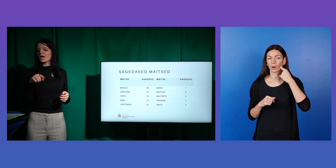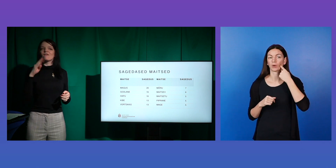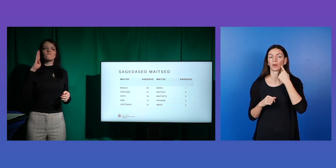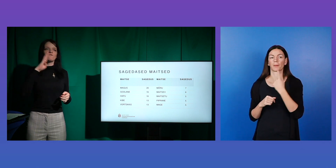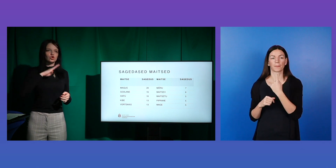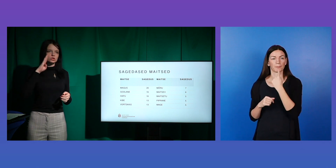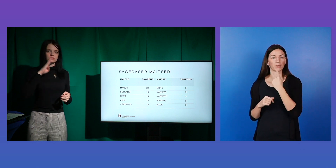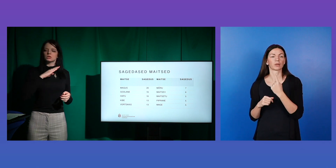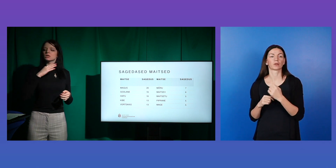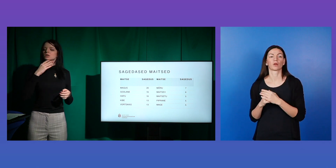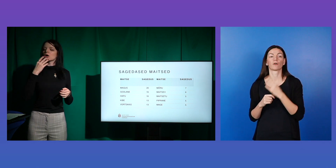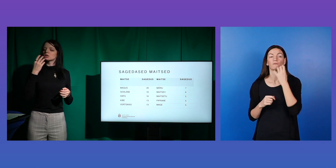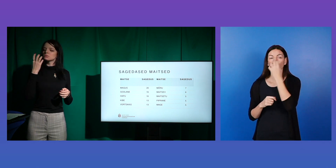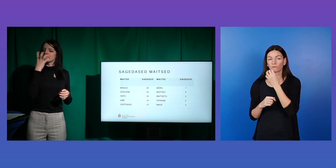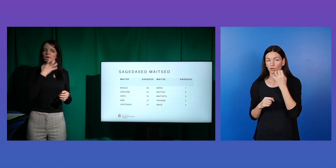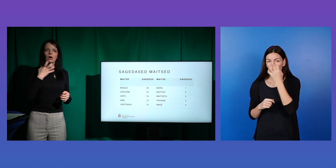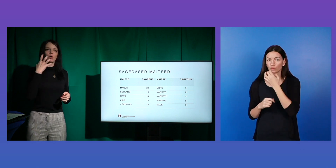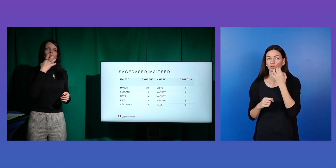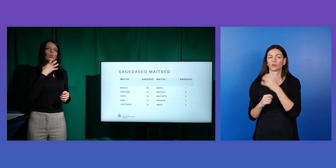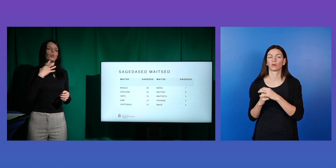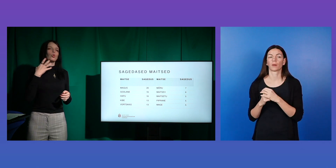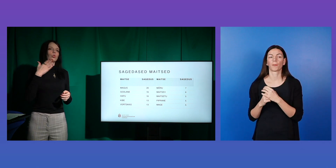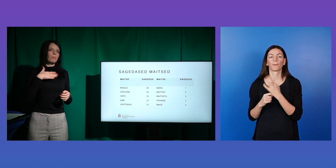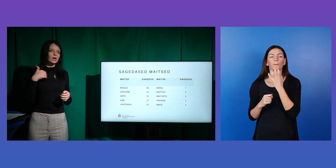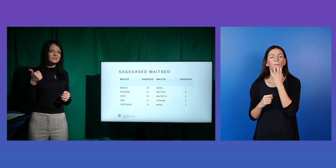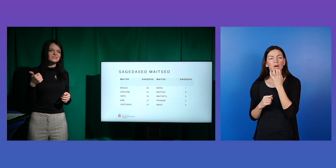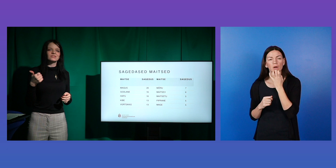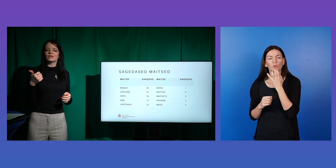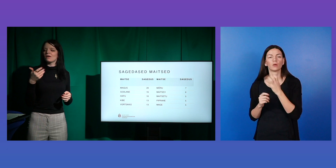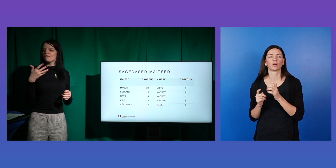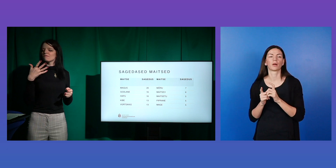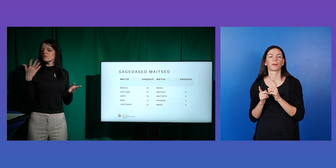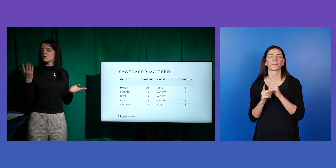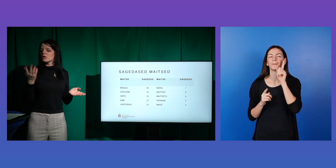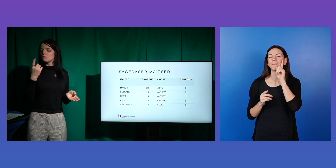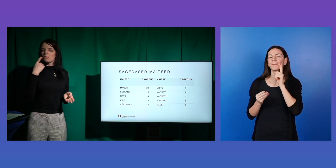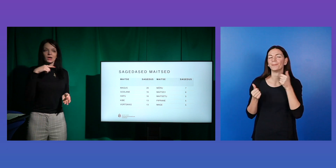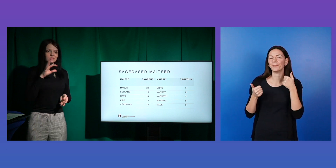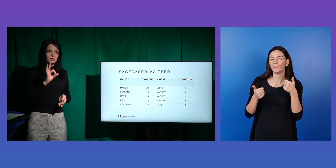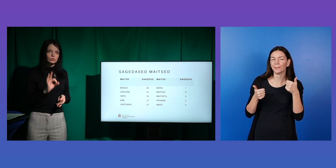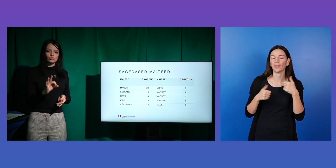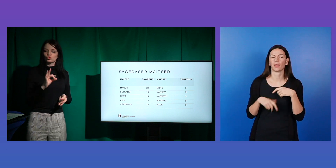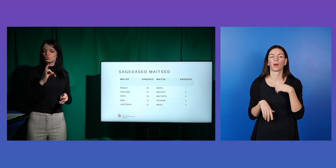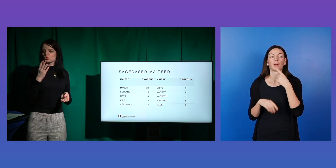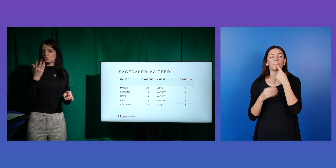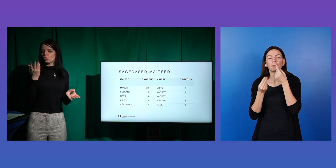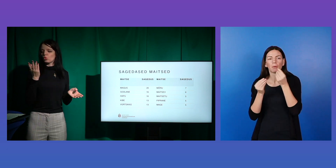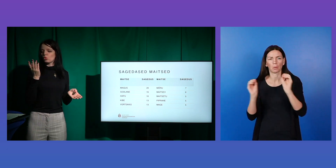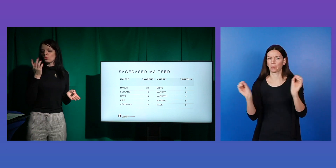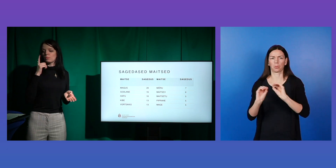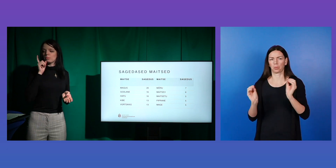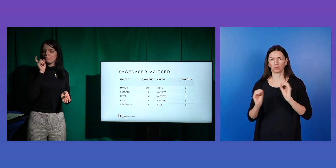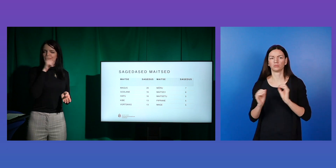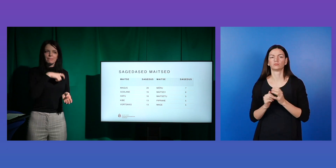hapu, kibe, vürtsikas, mõru, maitsev, maitsetu,